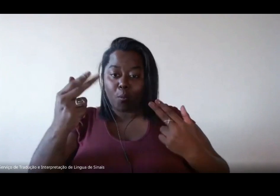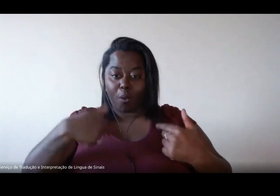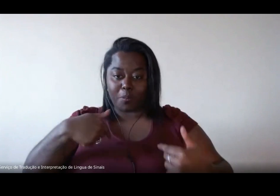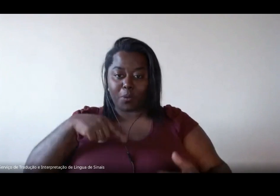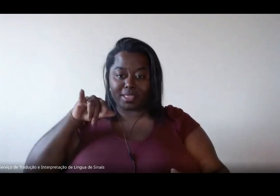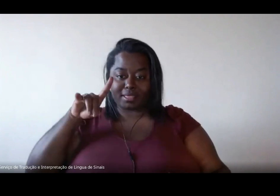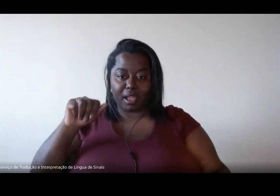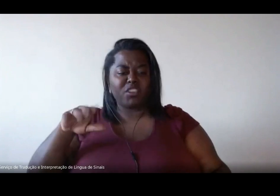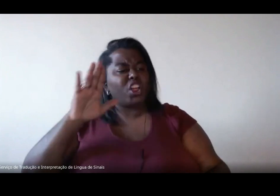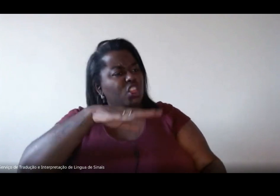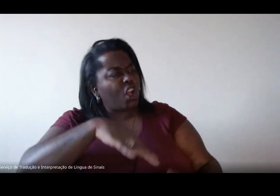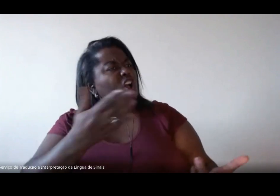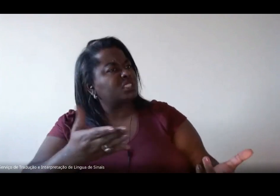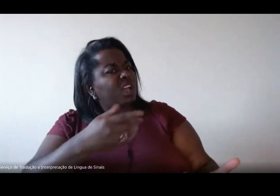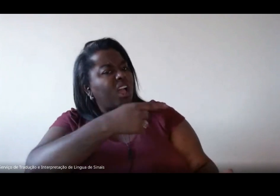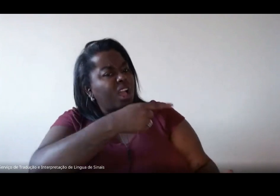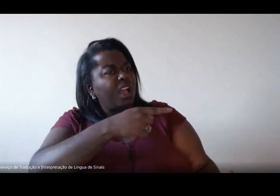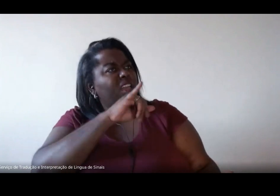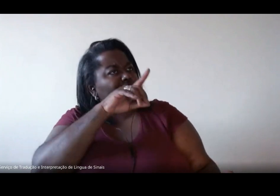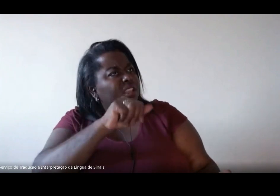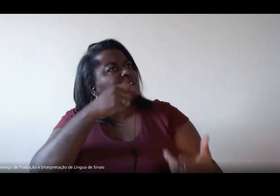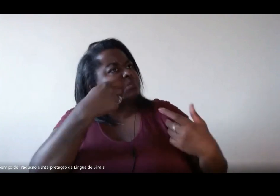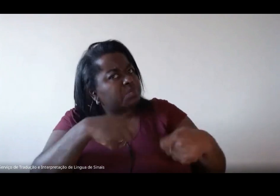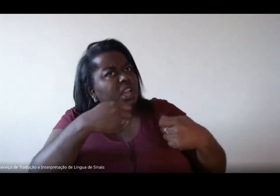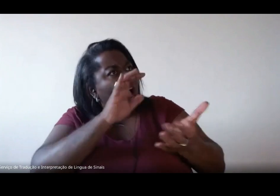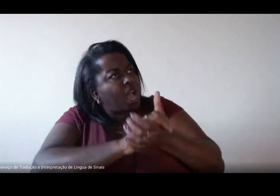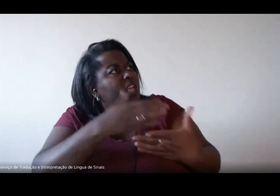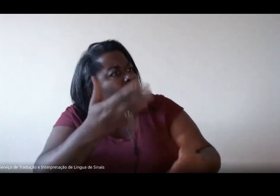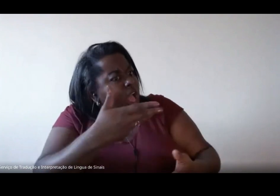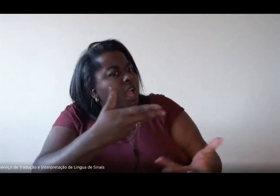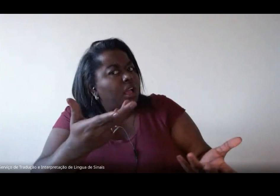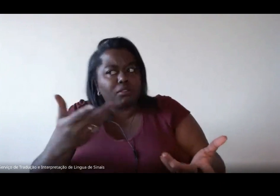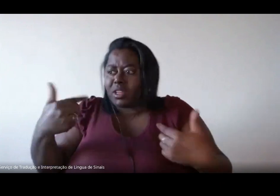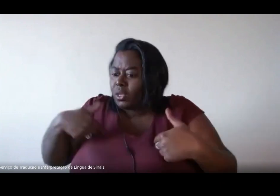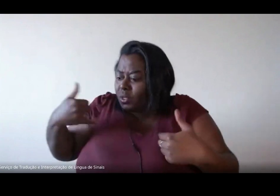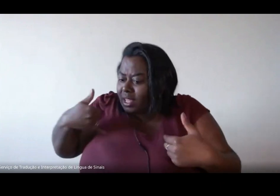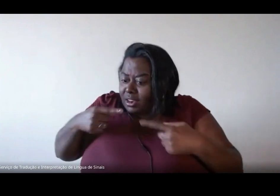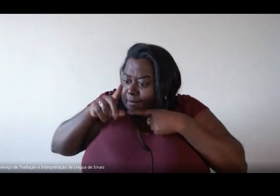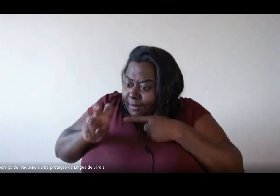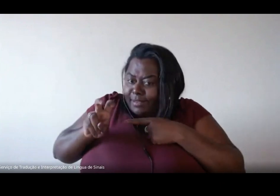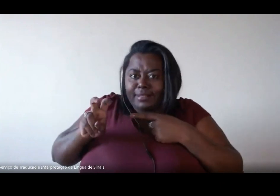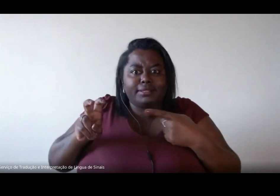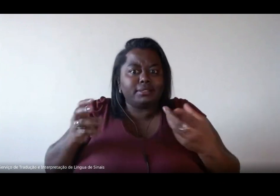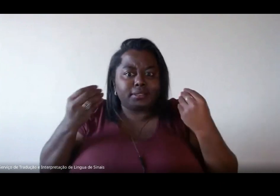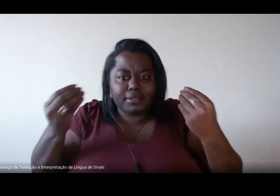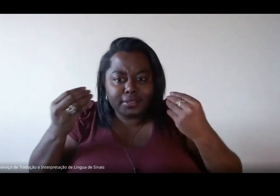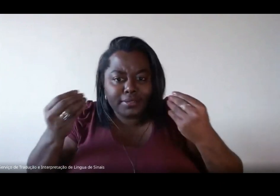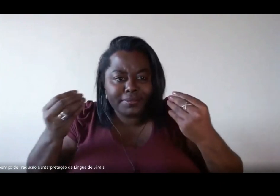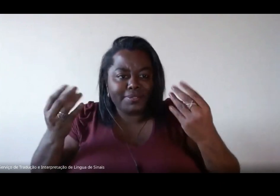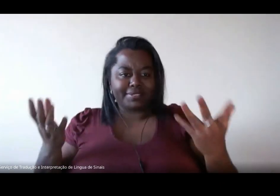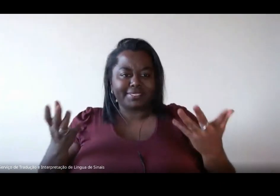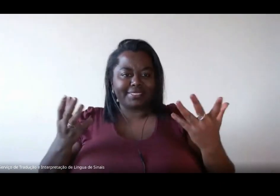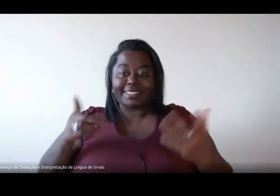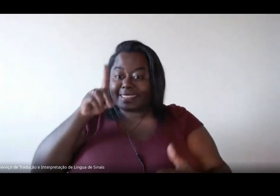mãe. Tia Ida, e da Lúcia já está passando a hora de casar, né? Você está namorando demais. Eu tinha, gente, eu tinha 15 anos, pelo amor de Deus, tem